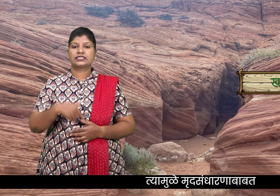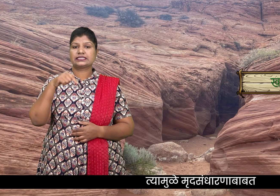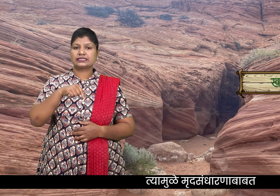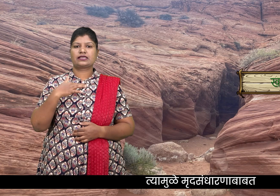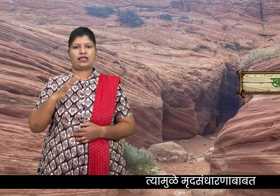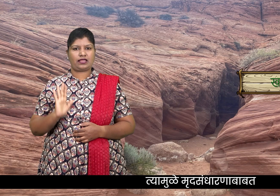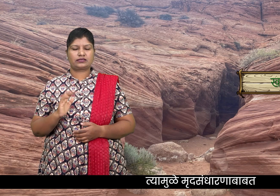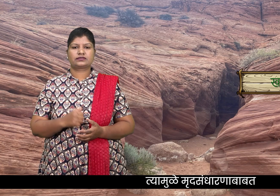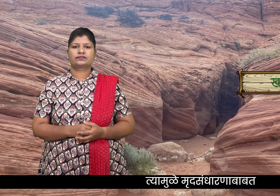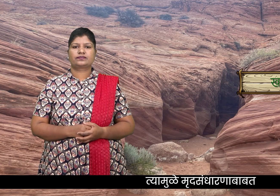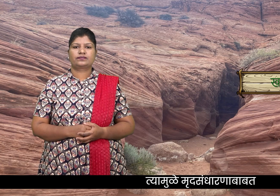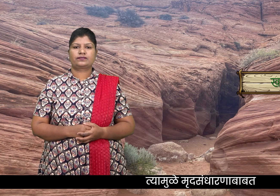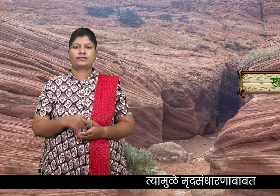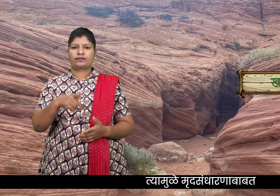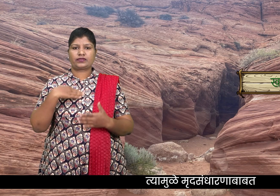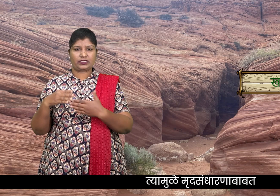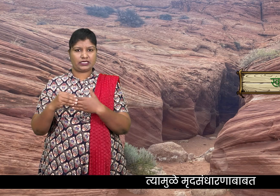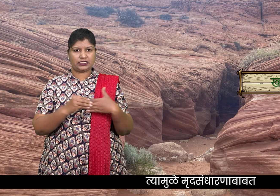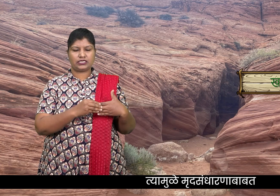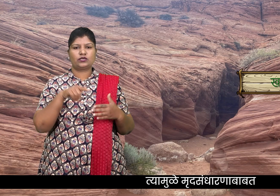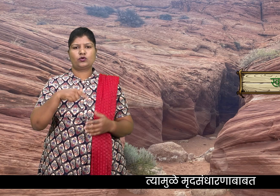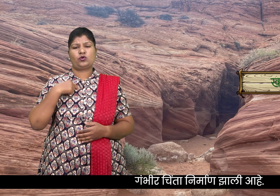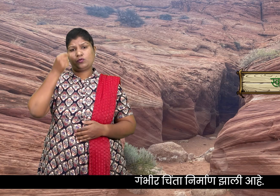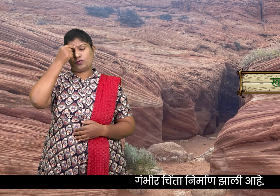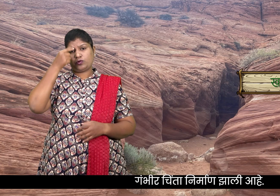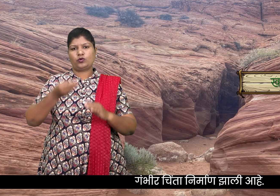त्यामुळे मृदसंधारणाबाबत